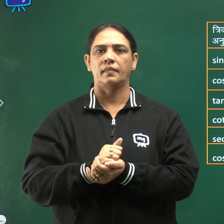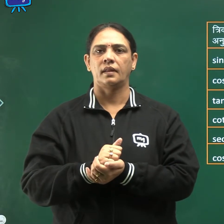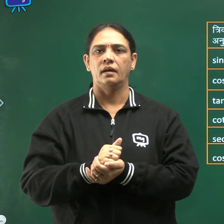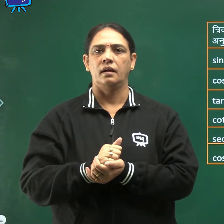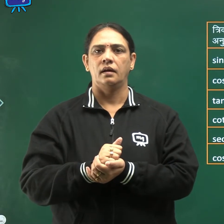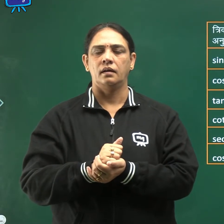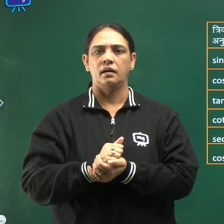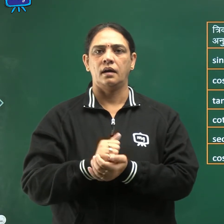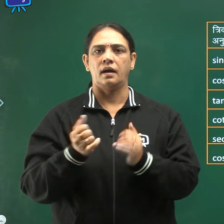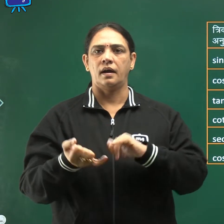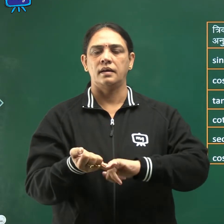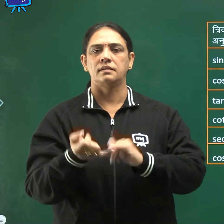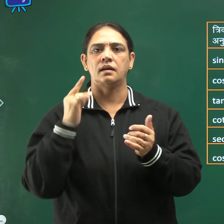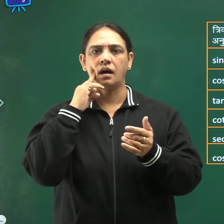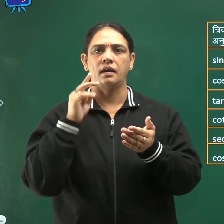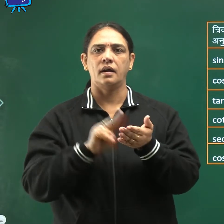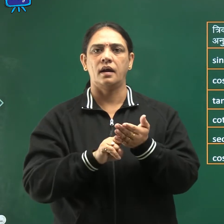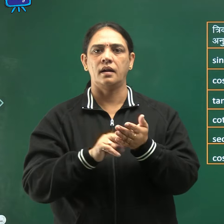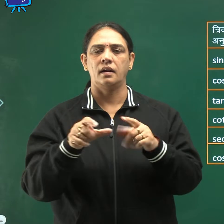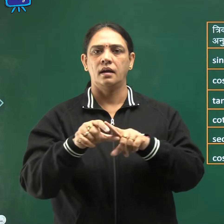त्रिकोणमिति अनुपात